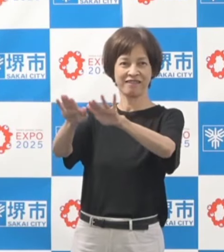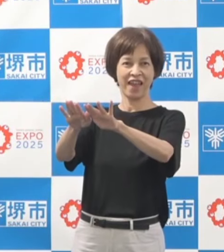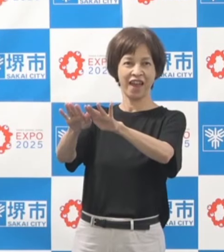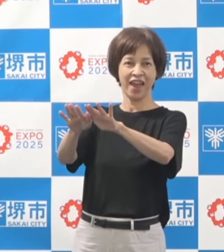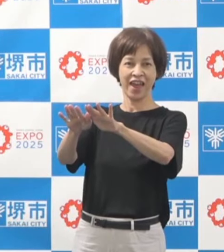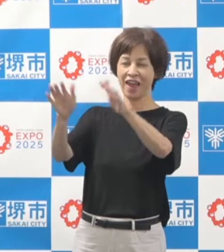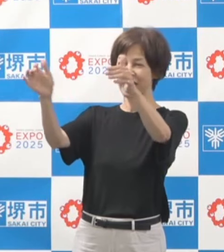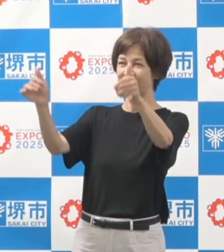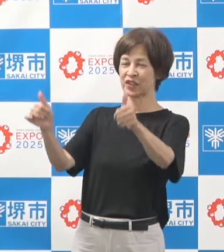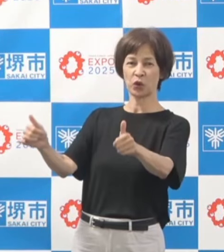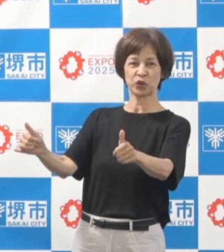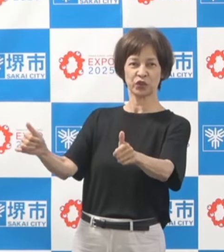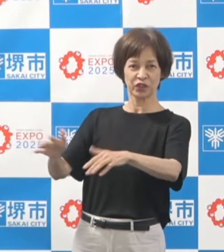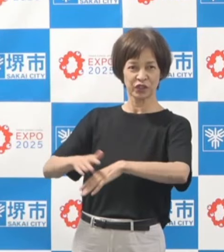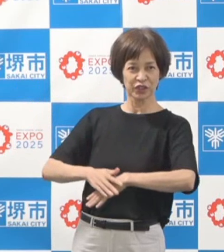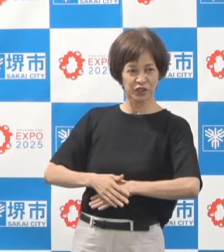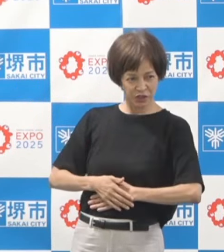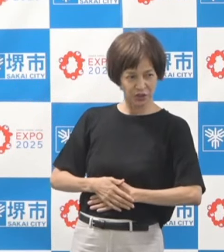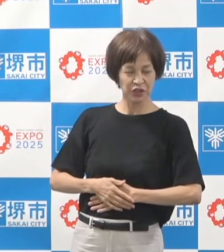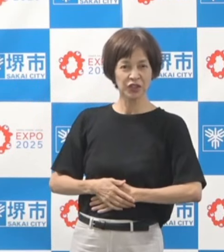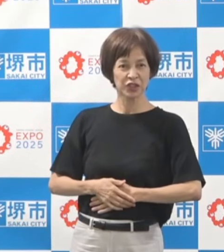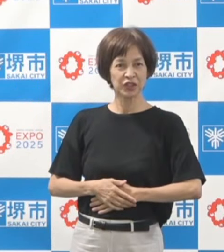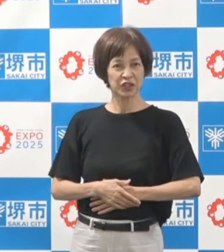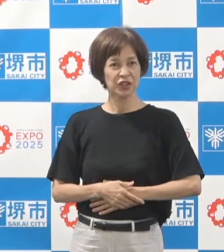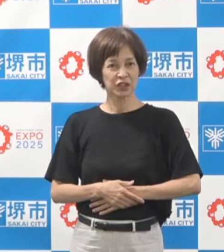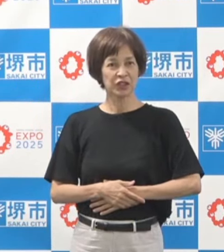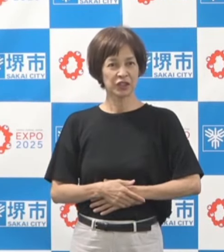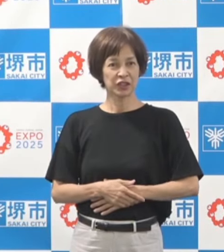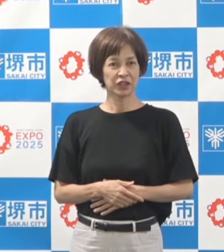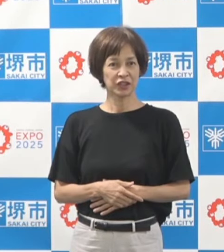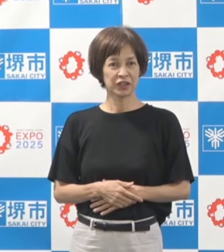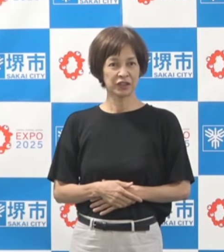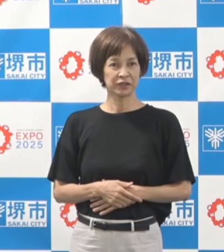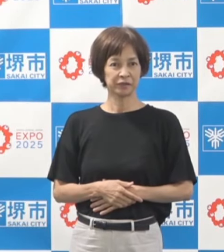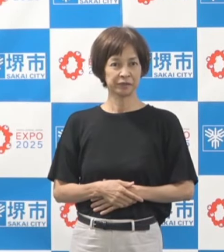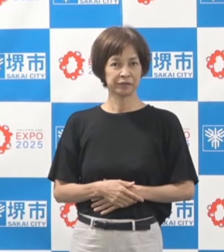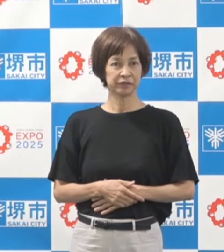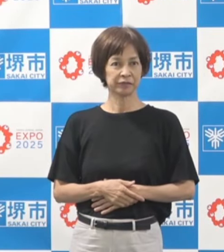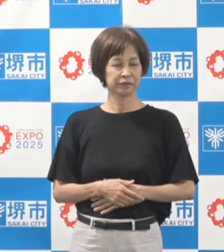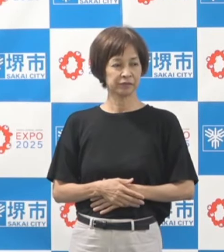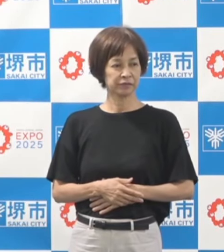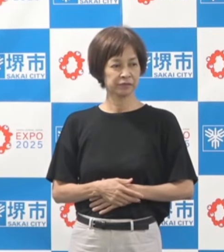くような資料になっております。